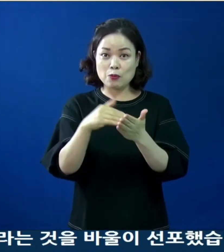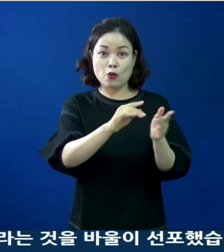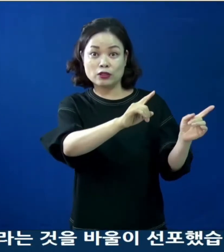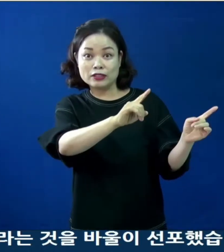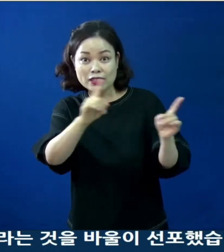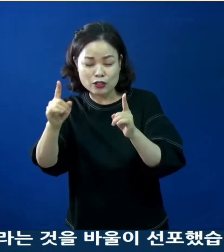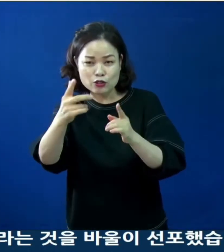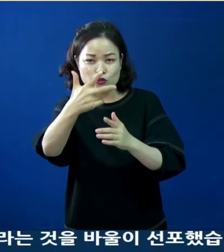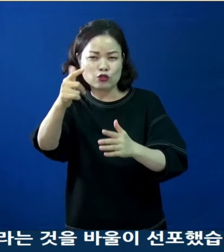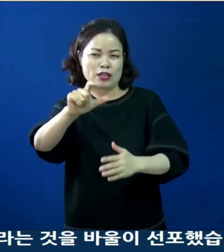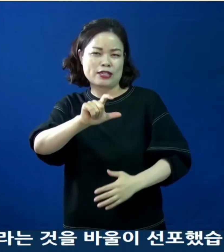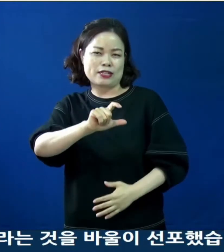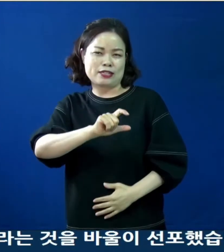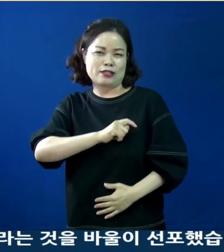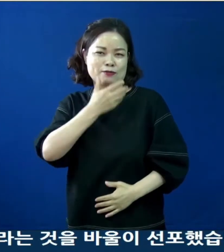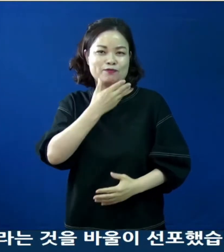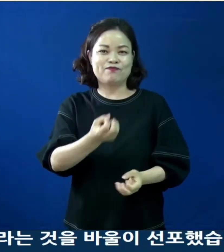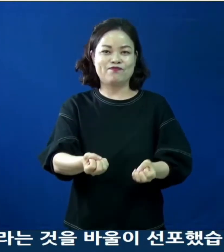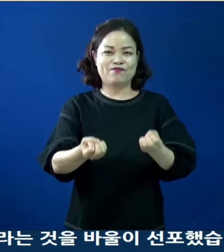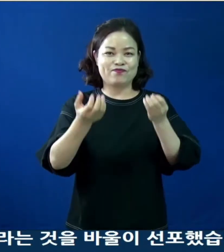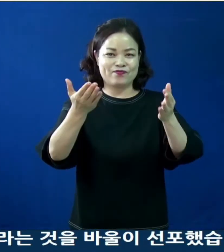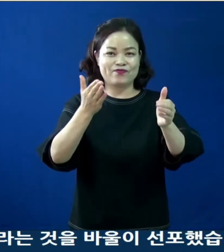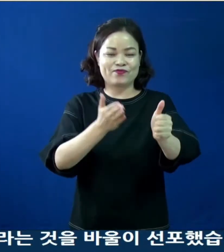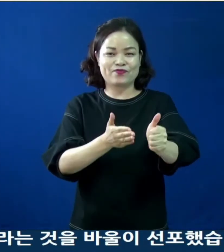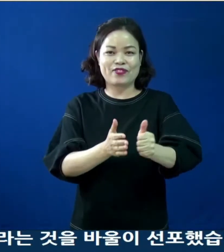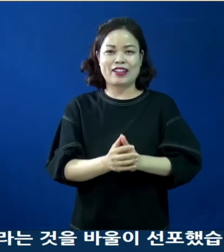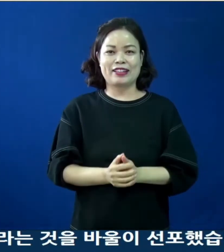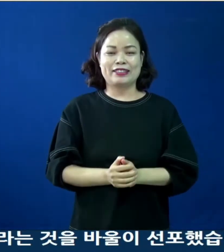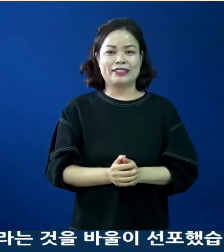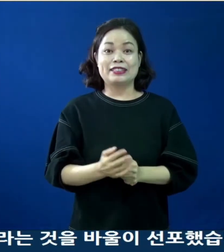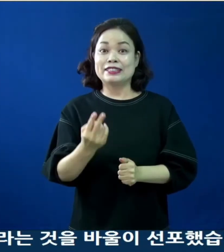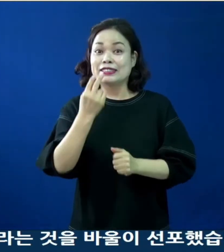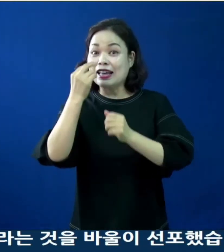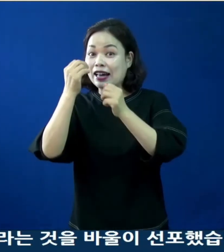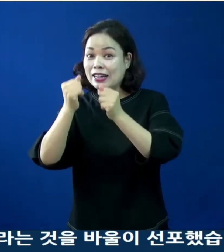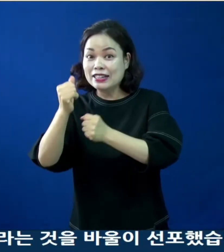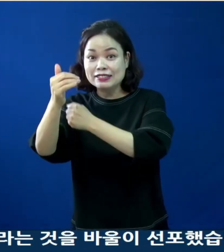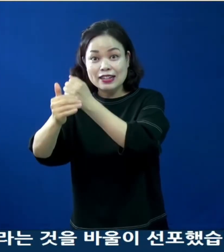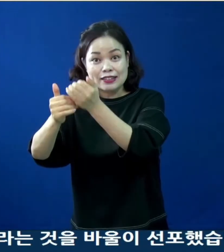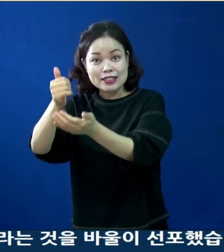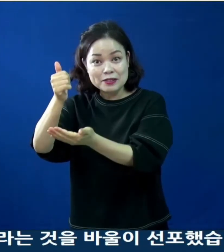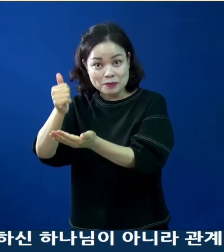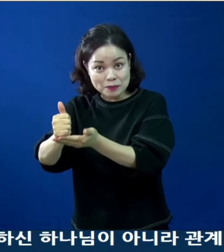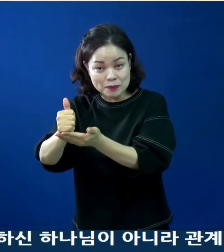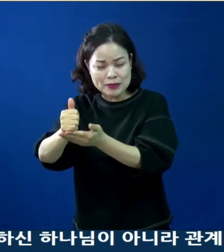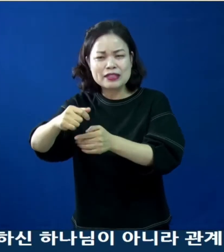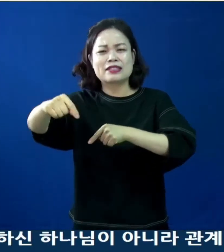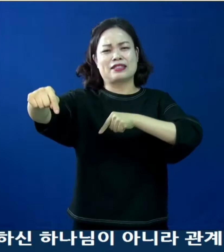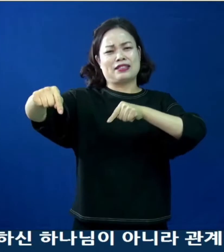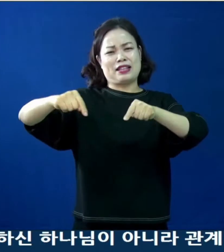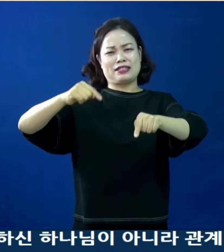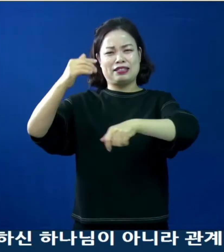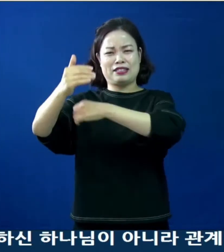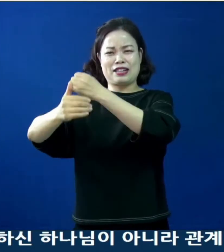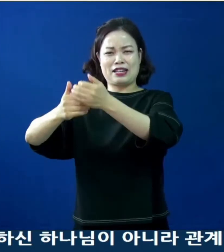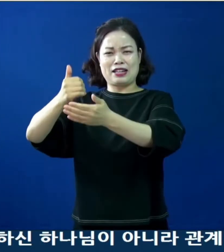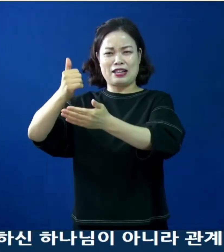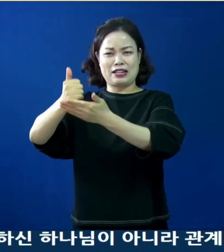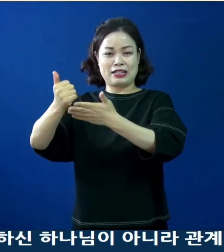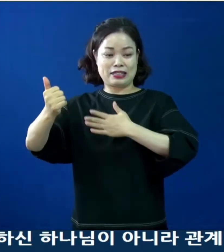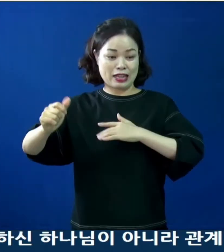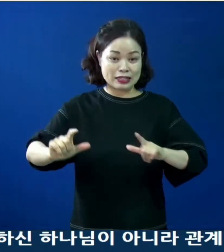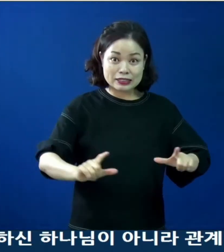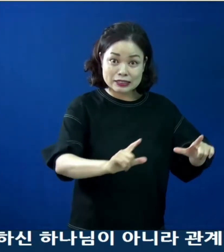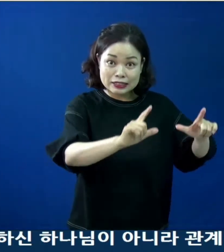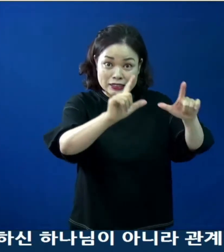있기를 주의 이름으로 축복합니다. 살아계신 하나님, 다스리신 하나님, 내